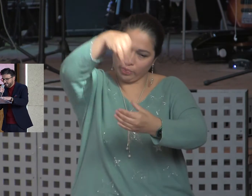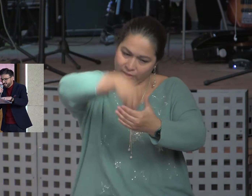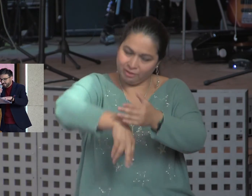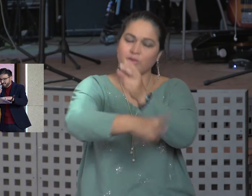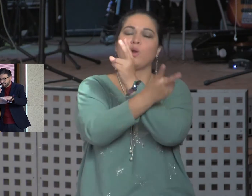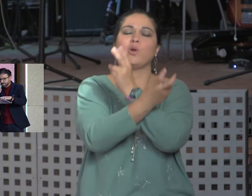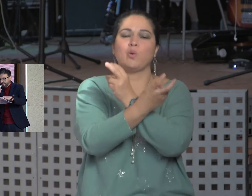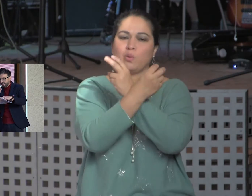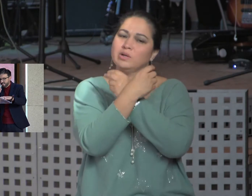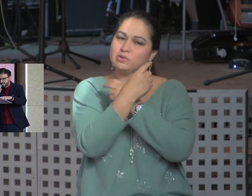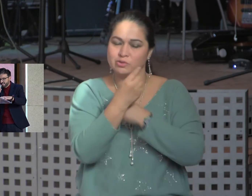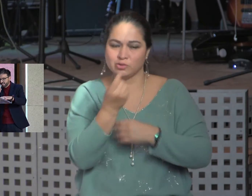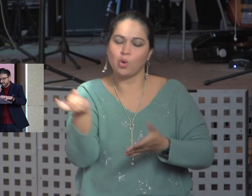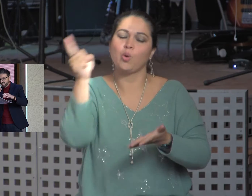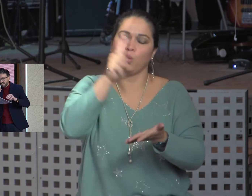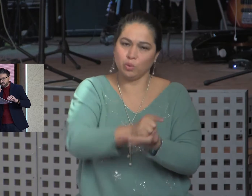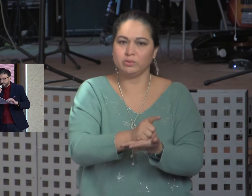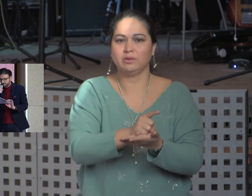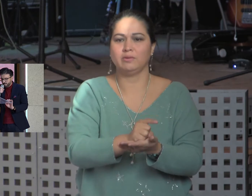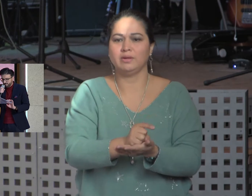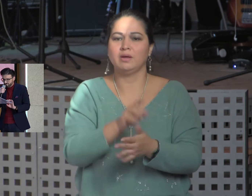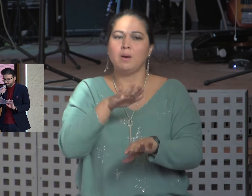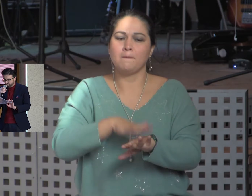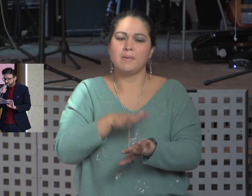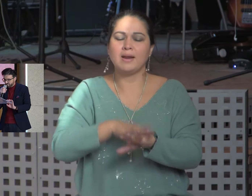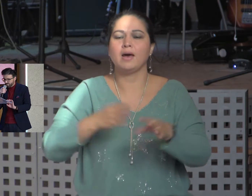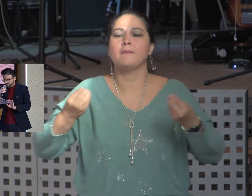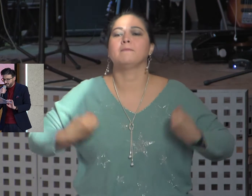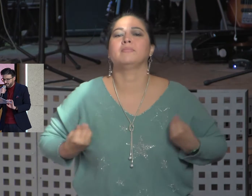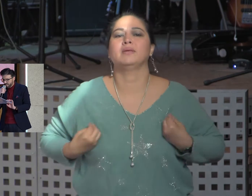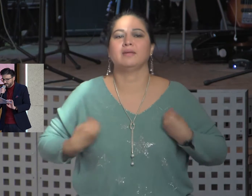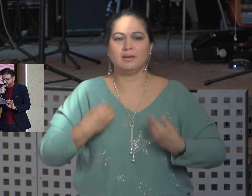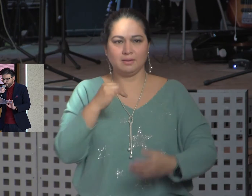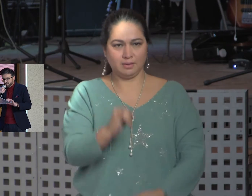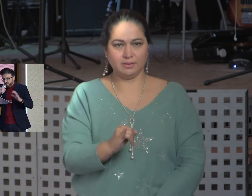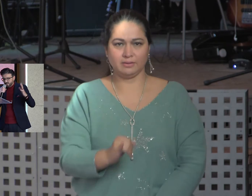vida en esta mañana. ¿Sabes?